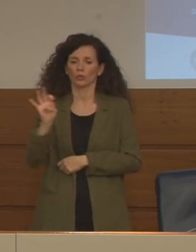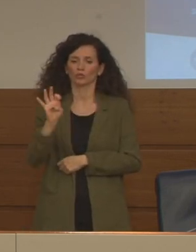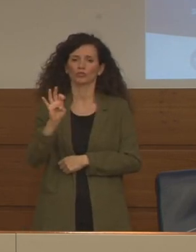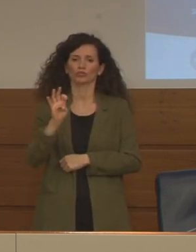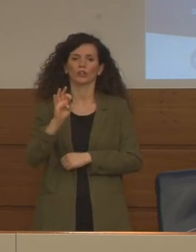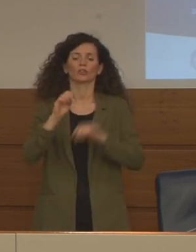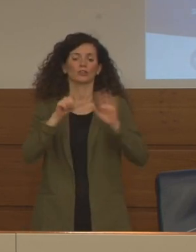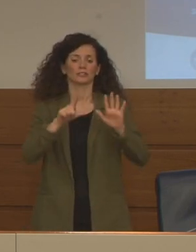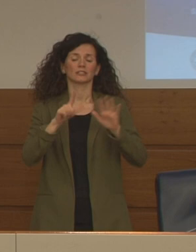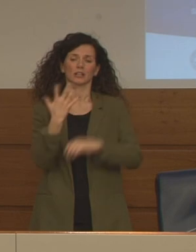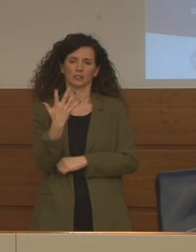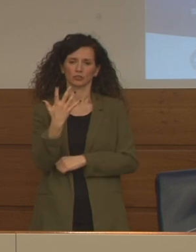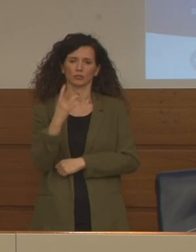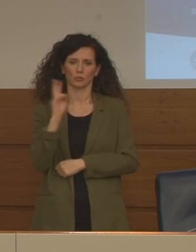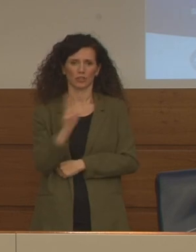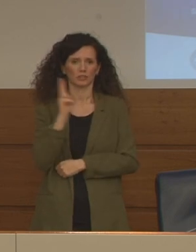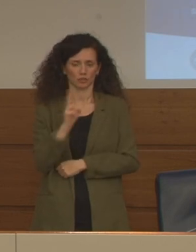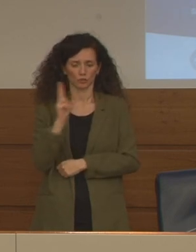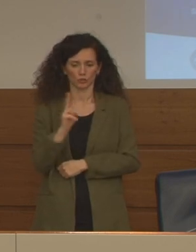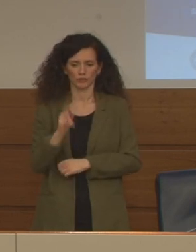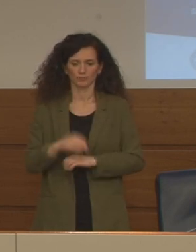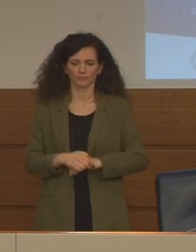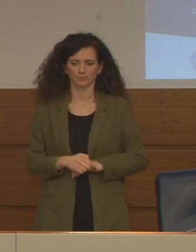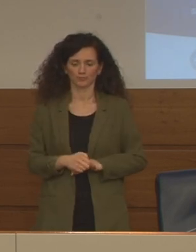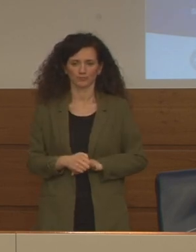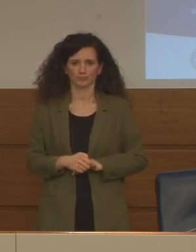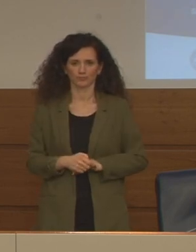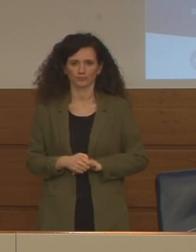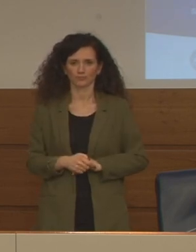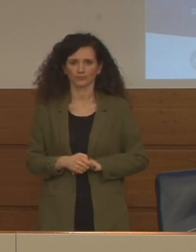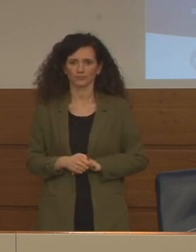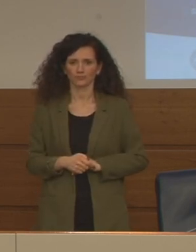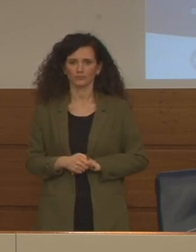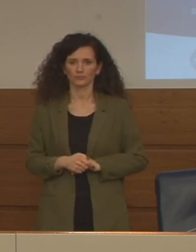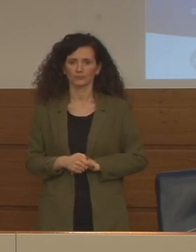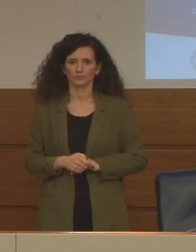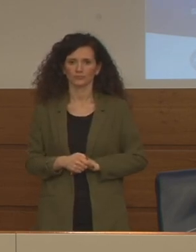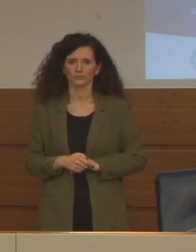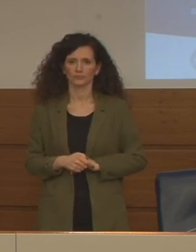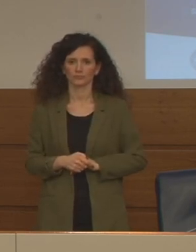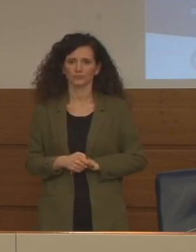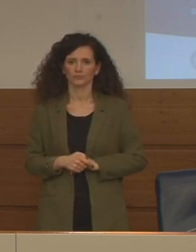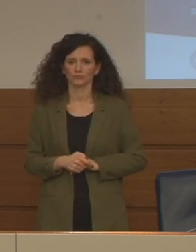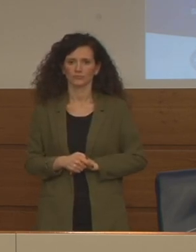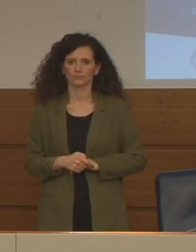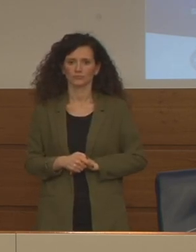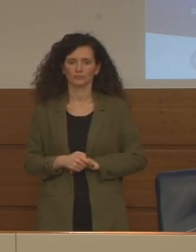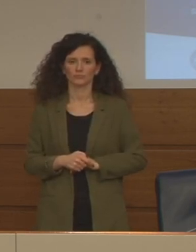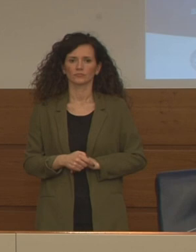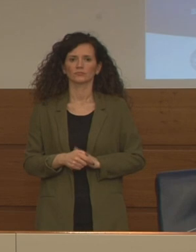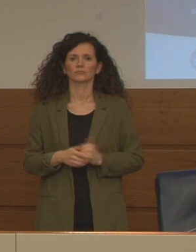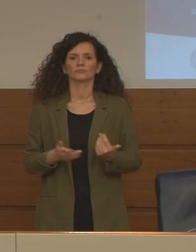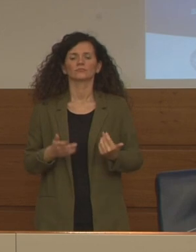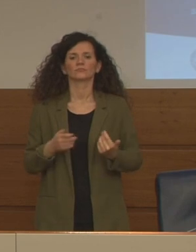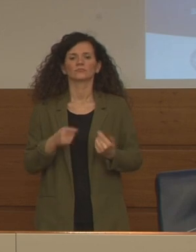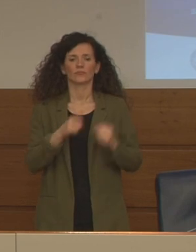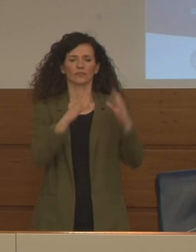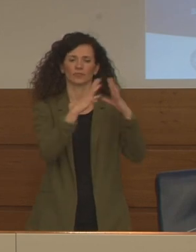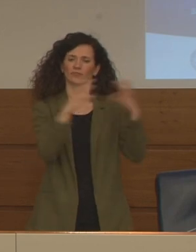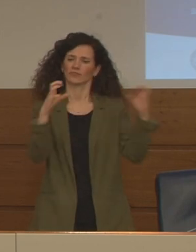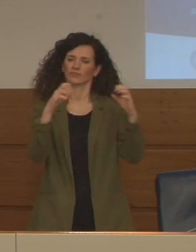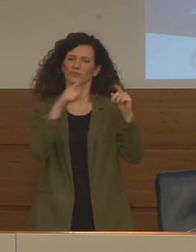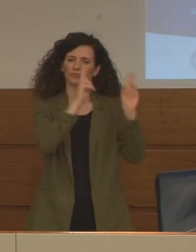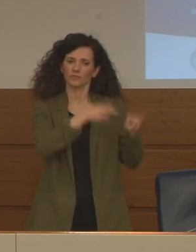475 deceduti per quanto riguarda l'attività di supporto alle strutture sanitarie